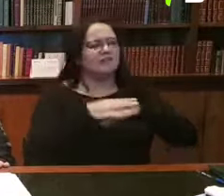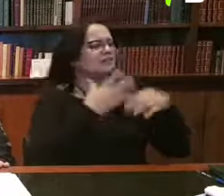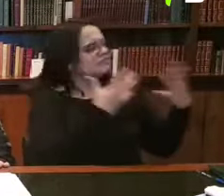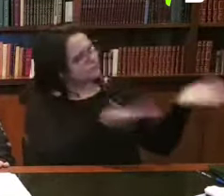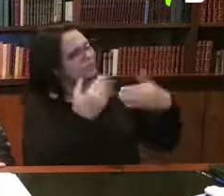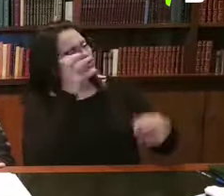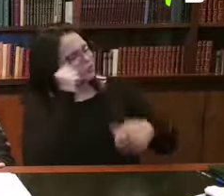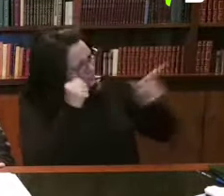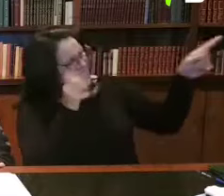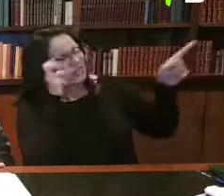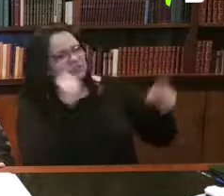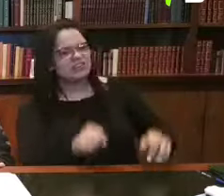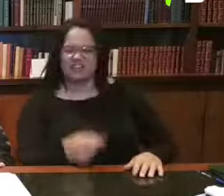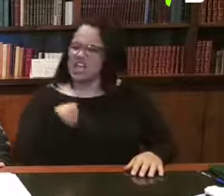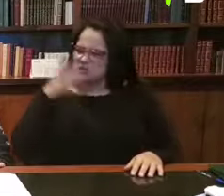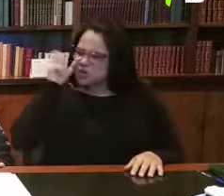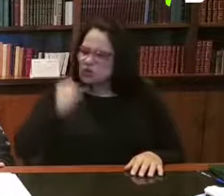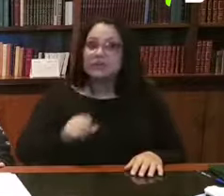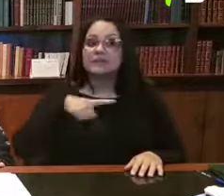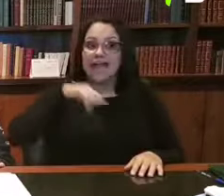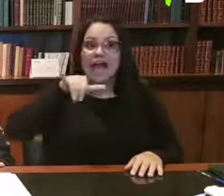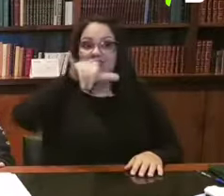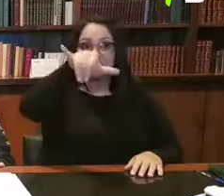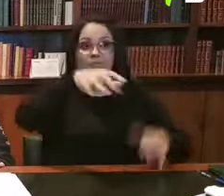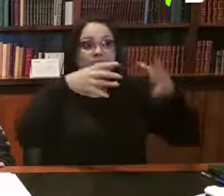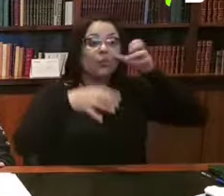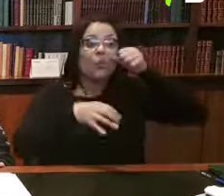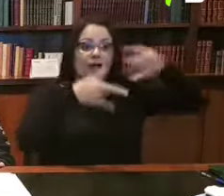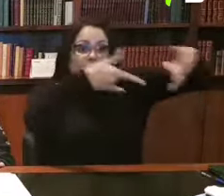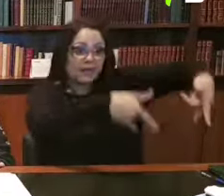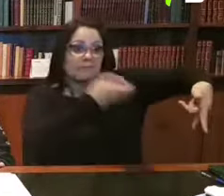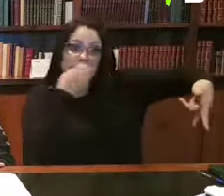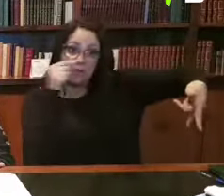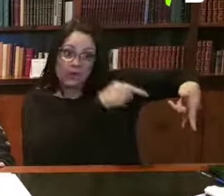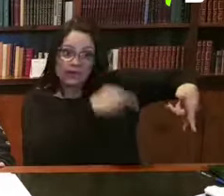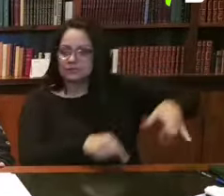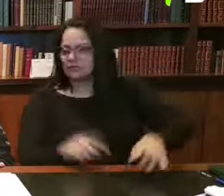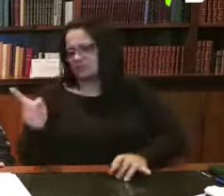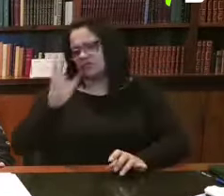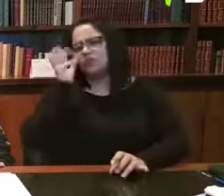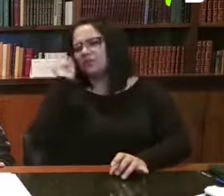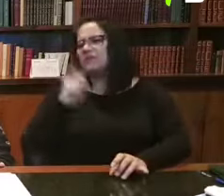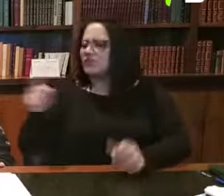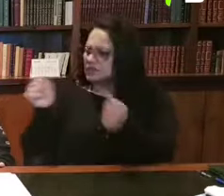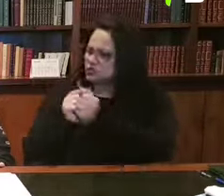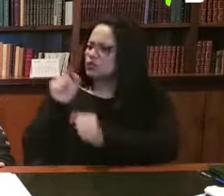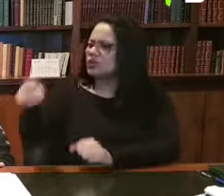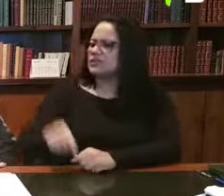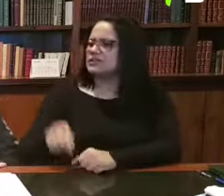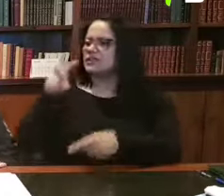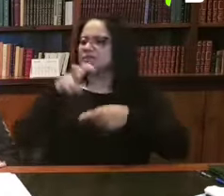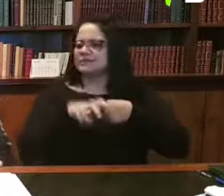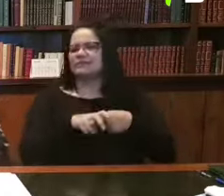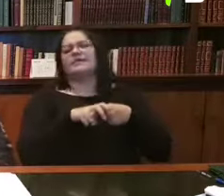preservando a sua cama lá em você achou do instituto o avião tem um quarto e uma cama boa lá para resolver eu não vou não eu vou ficar com vocês